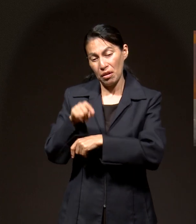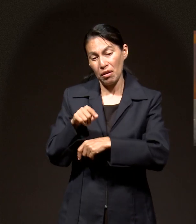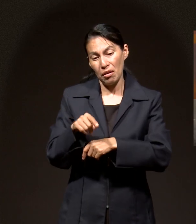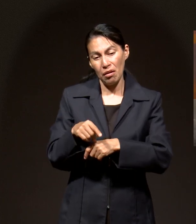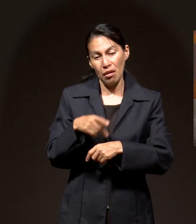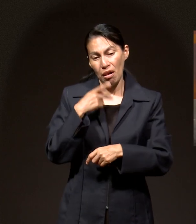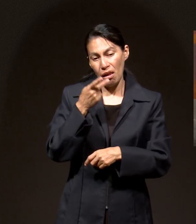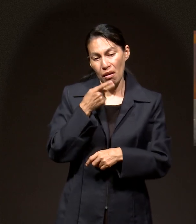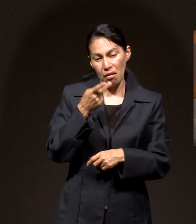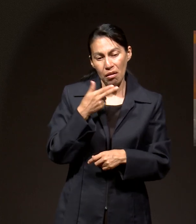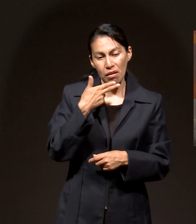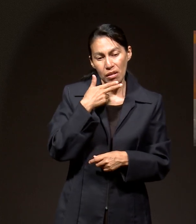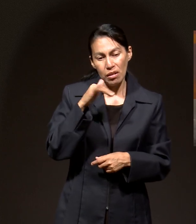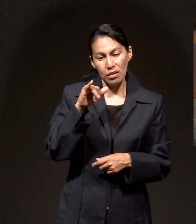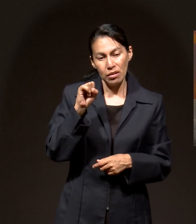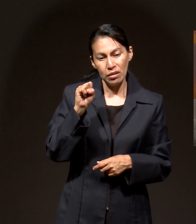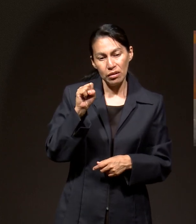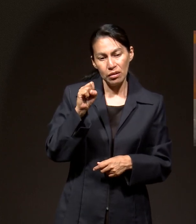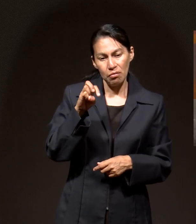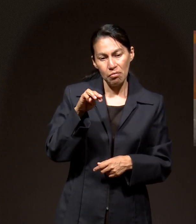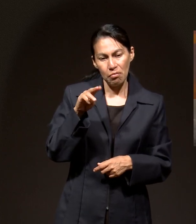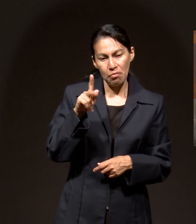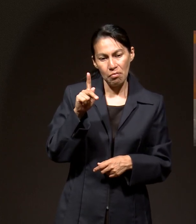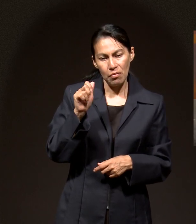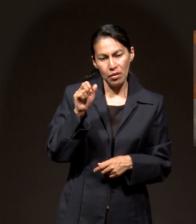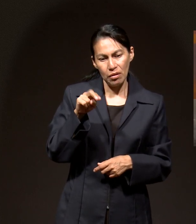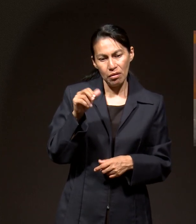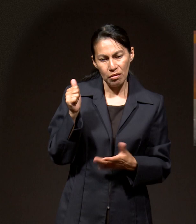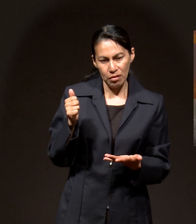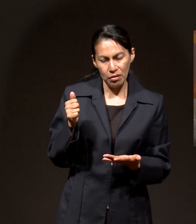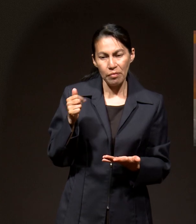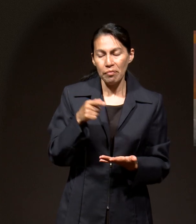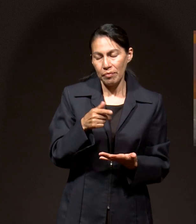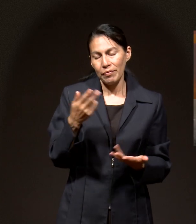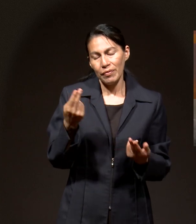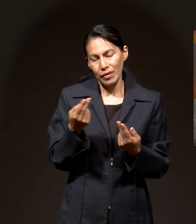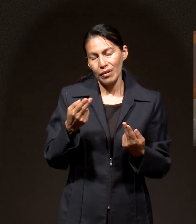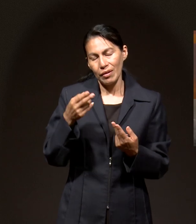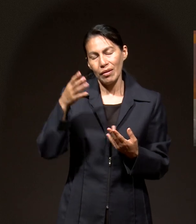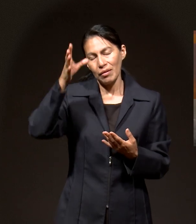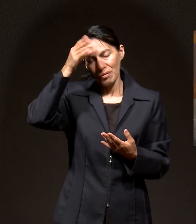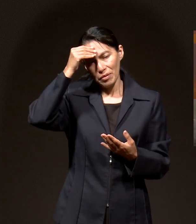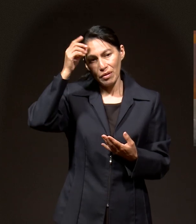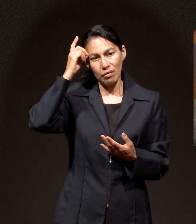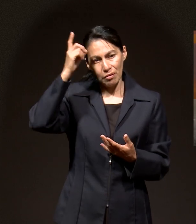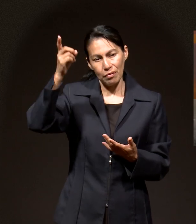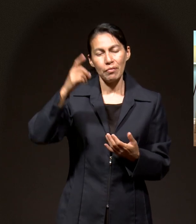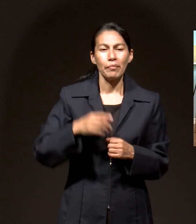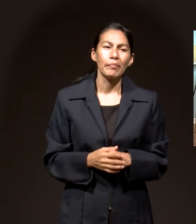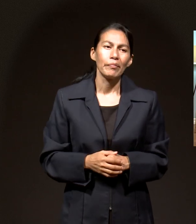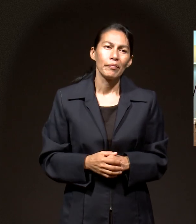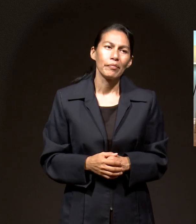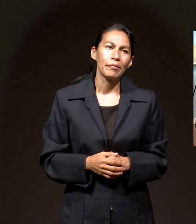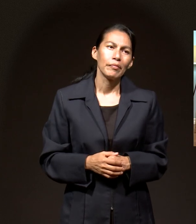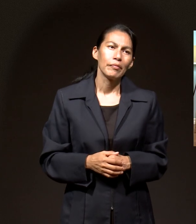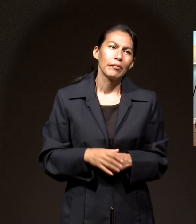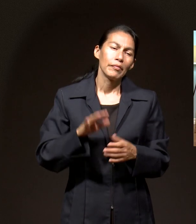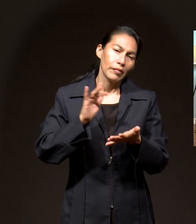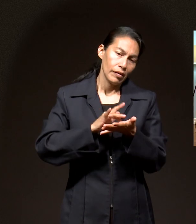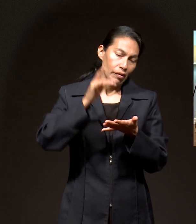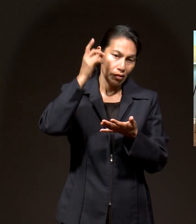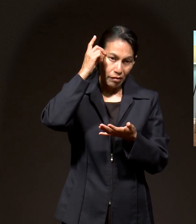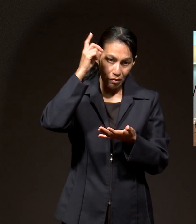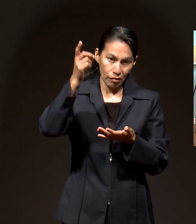más gente de habla hispana que ellos no lo saben, pero que necesitan del mensaje que